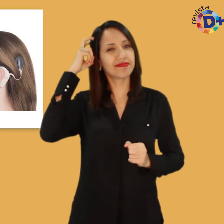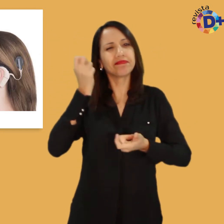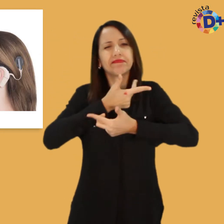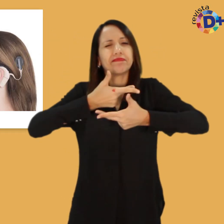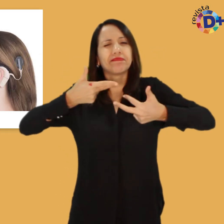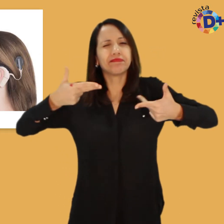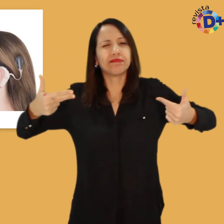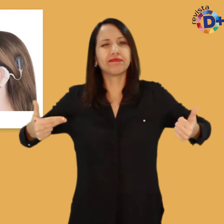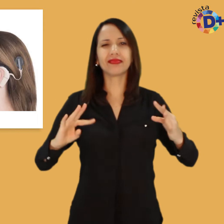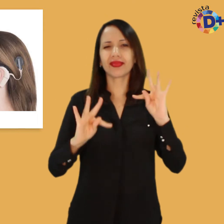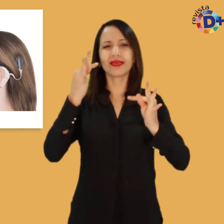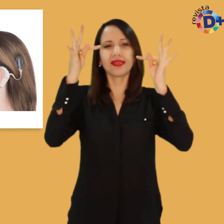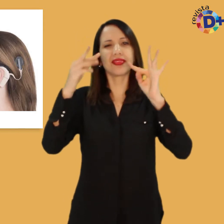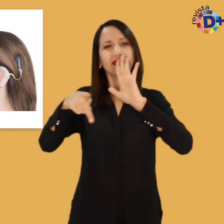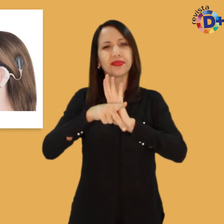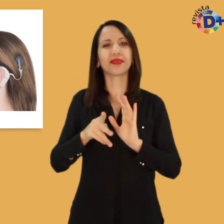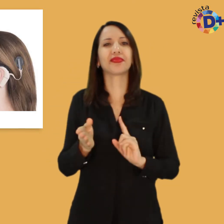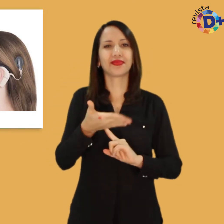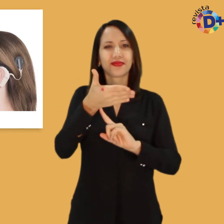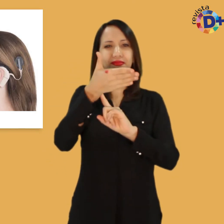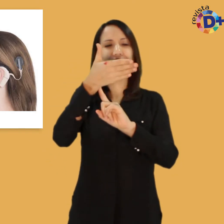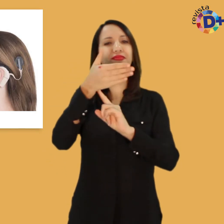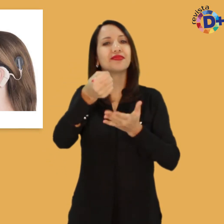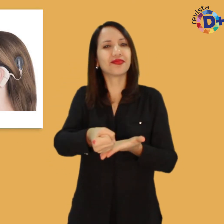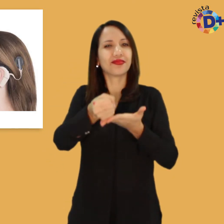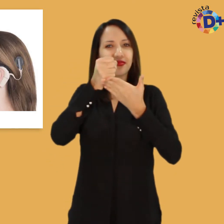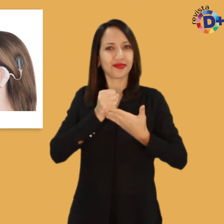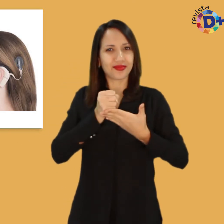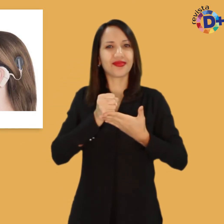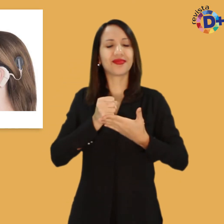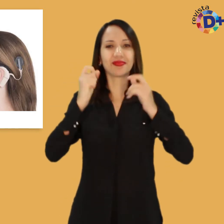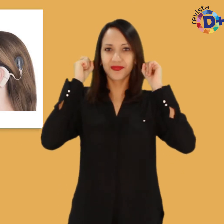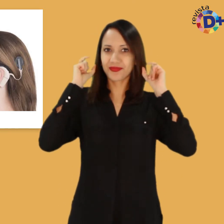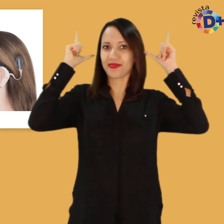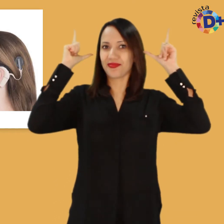outras técnicas ou instrumentos modernos na linha das tecnologias assistivas.